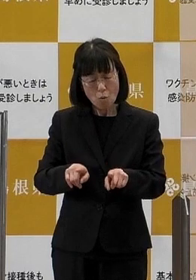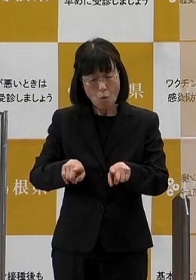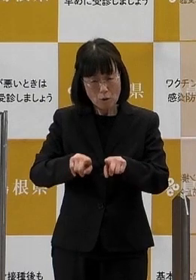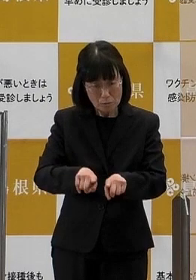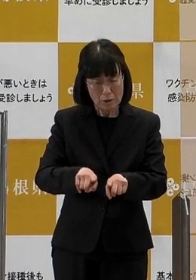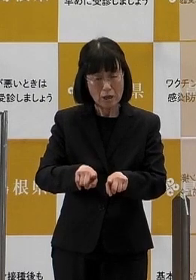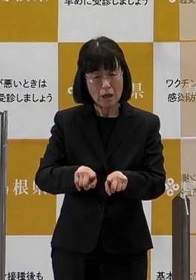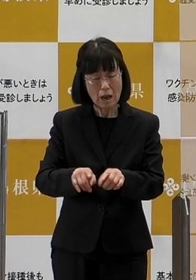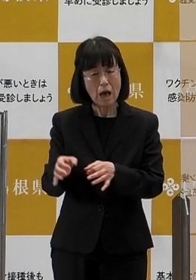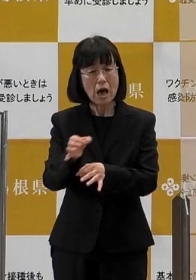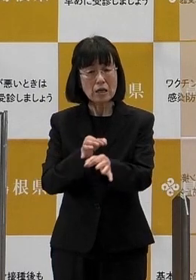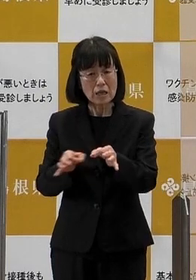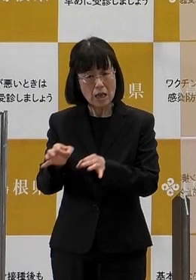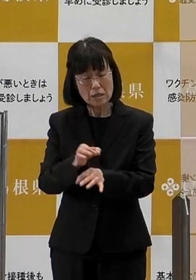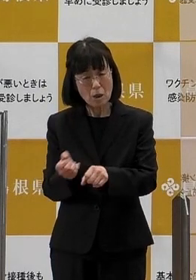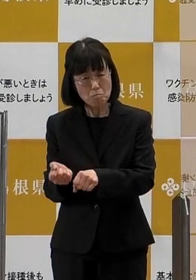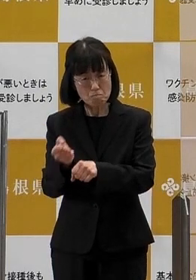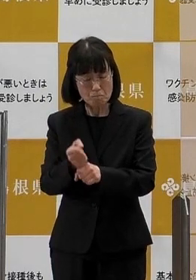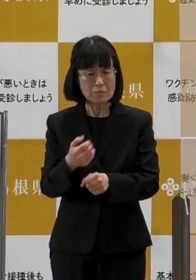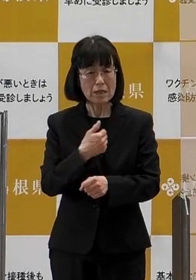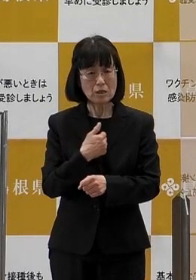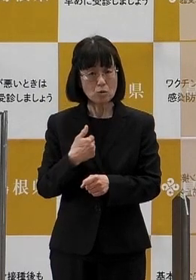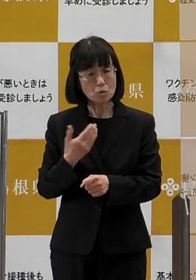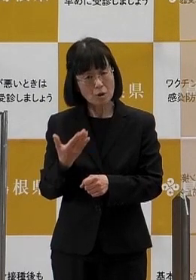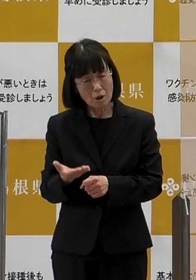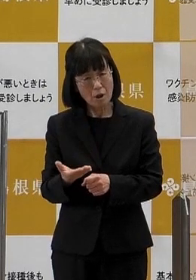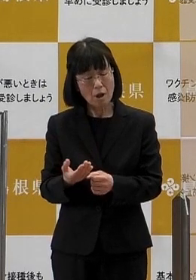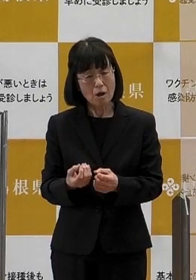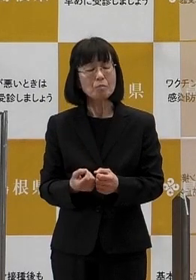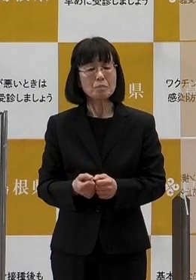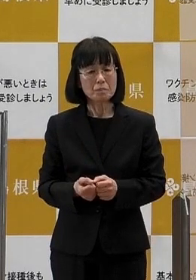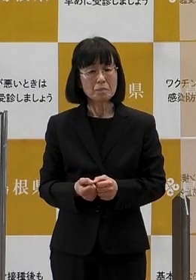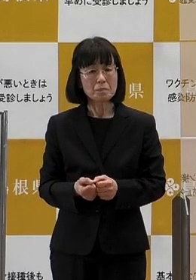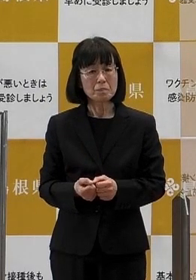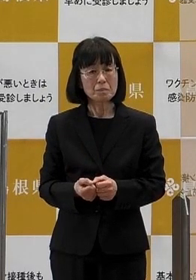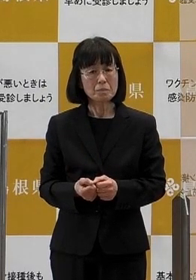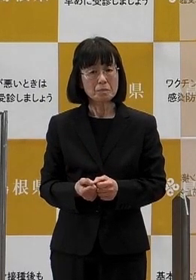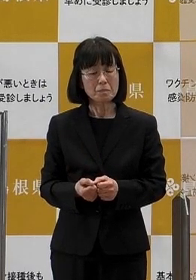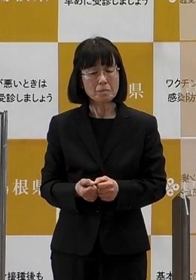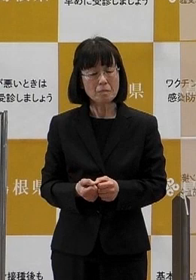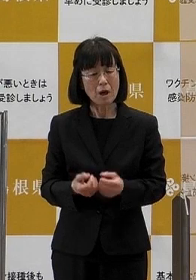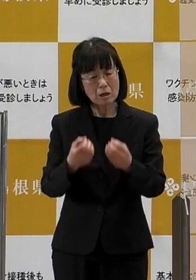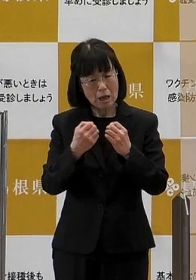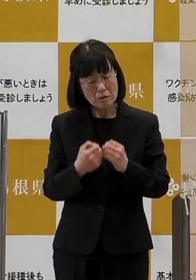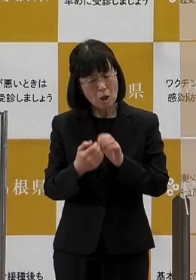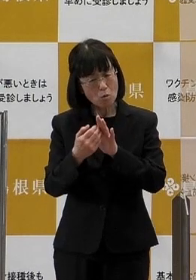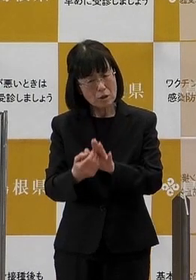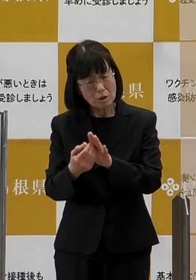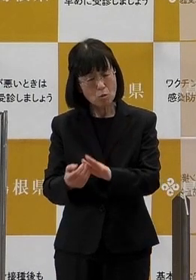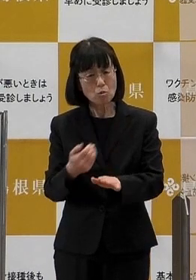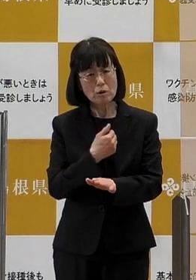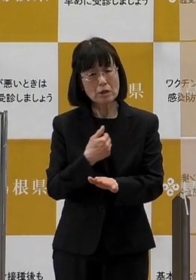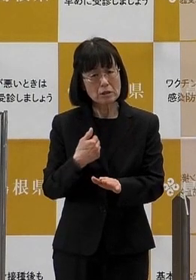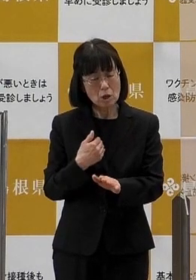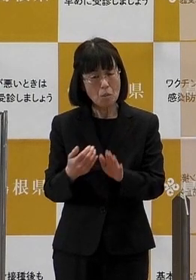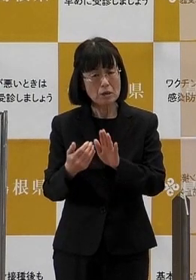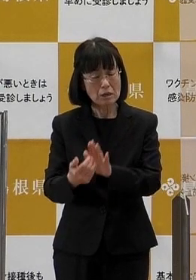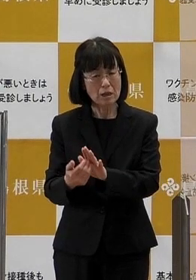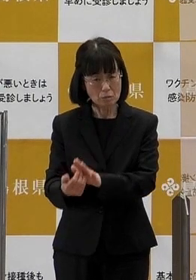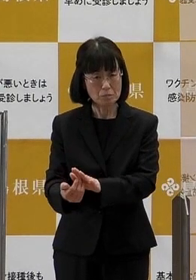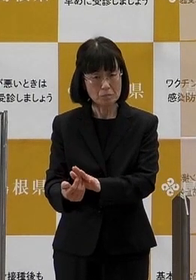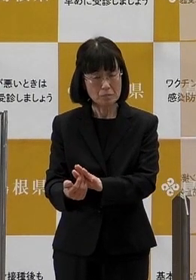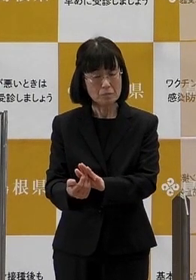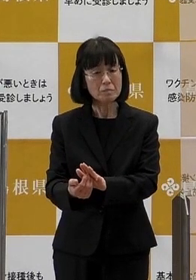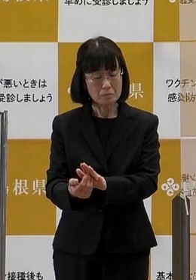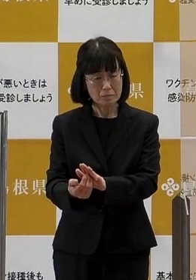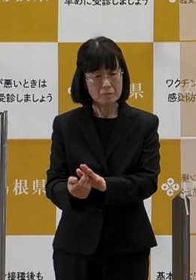と、やっぱり下げれる感染者は下げて、でそれに伴う県民の皆